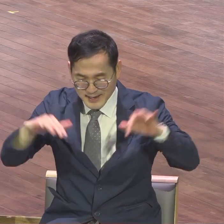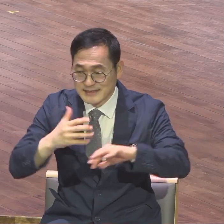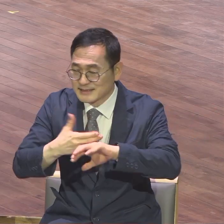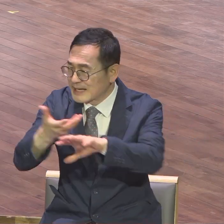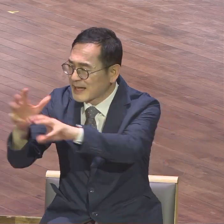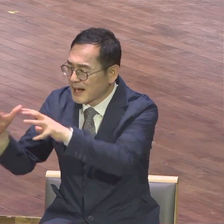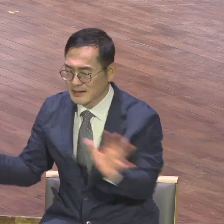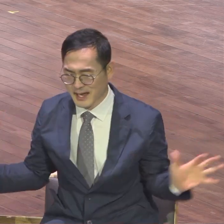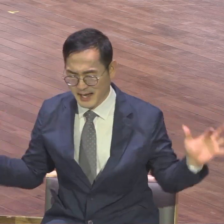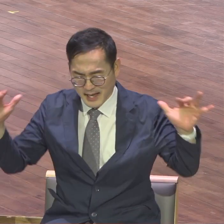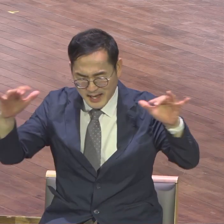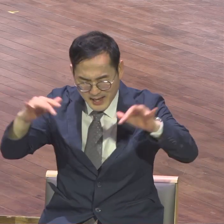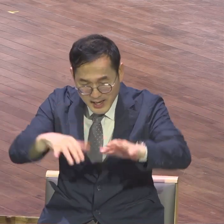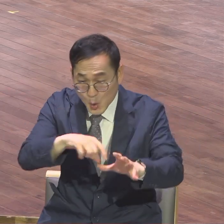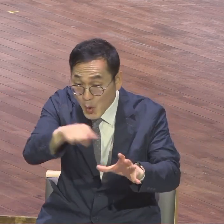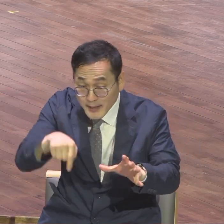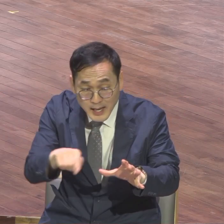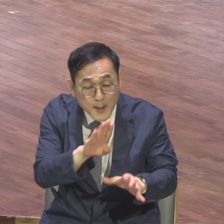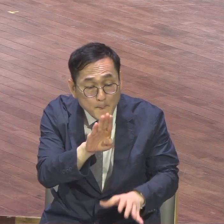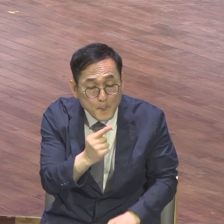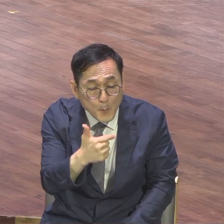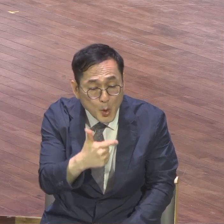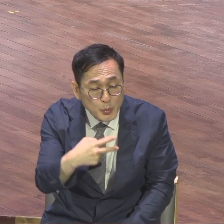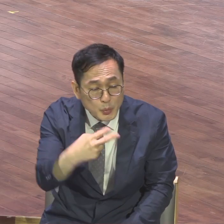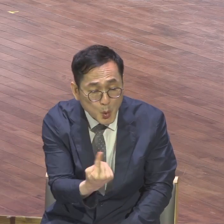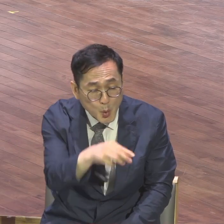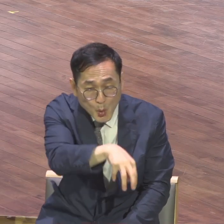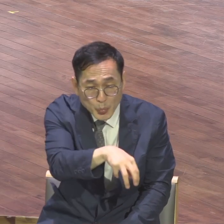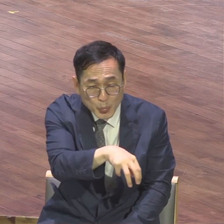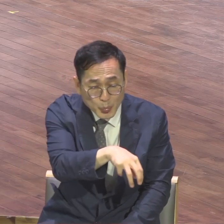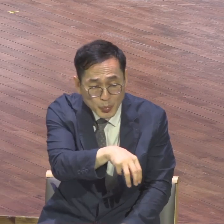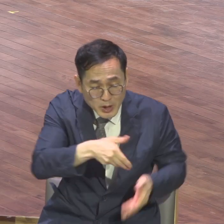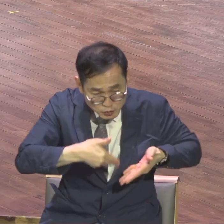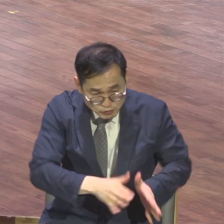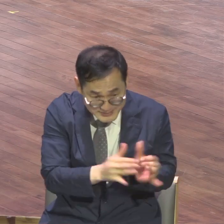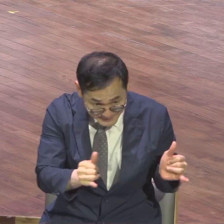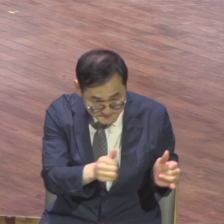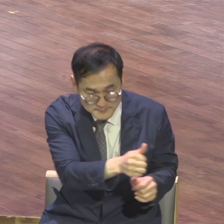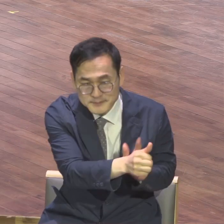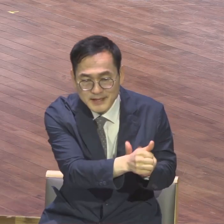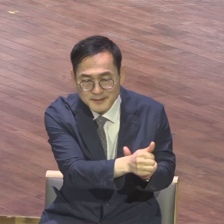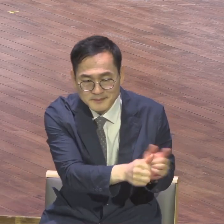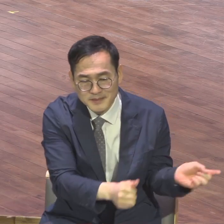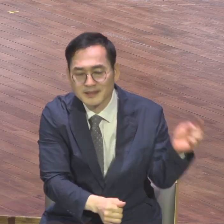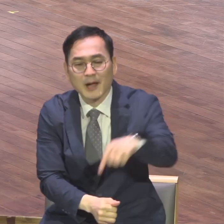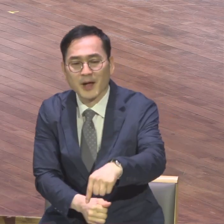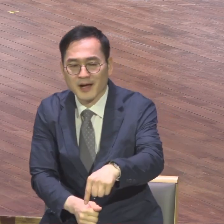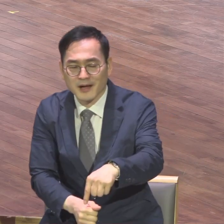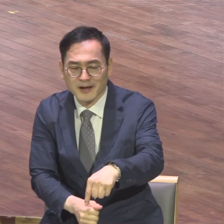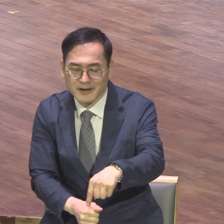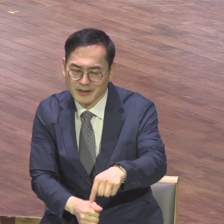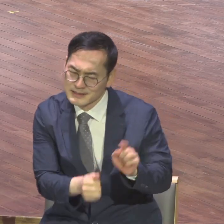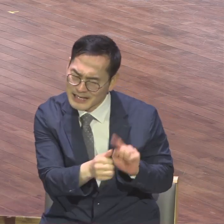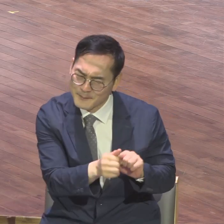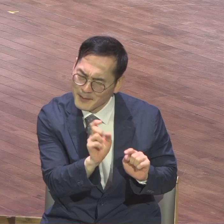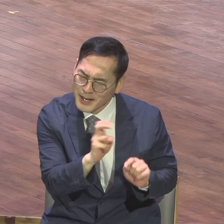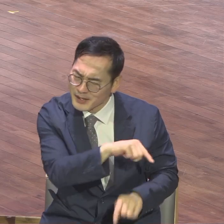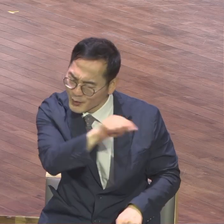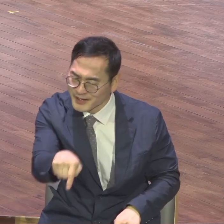가운데 본도 출신 유대인이 있다고 나와 있어요. 본도 출신. 그러니까 이들이 내 본도로